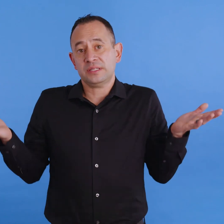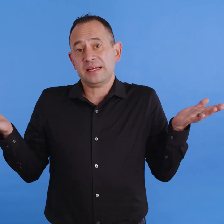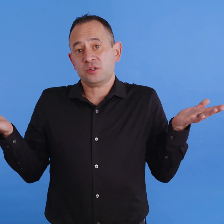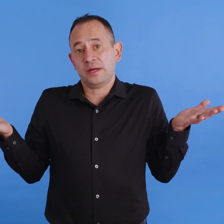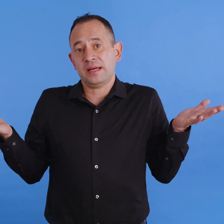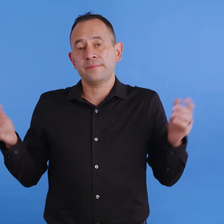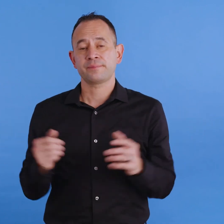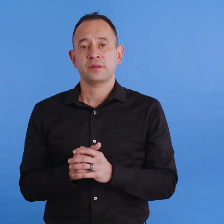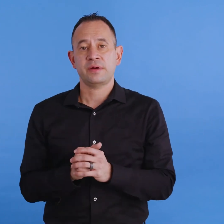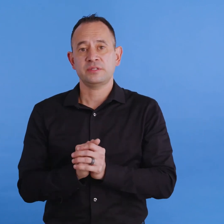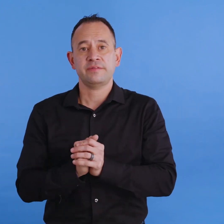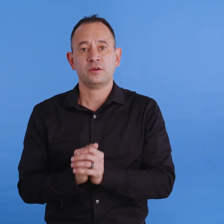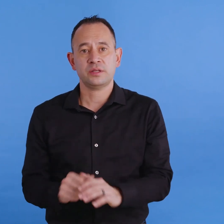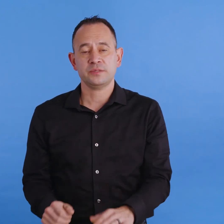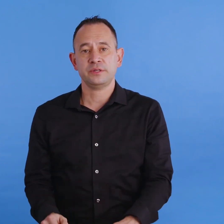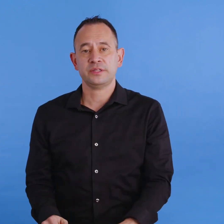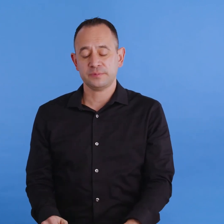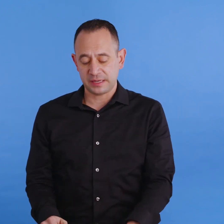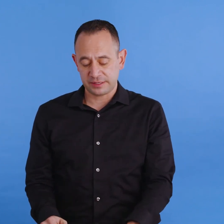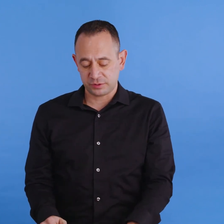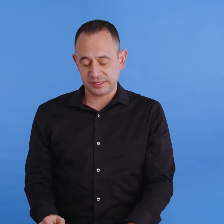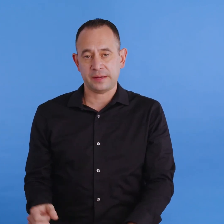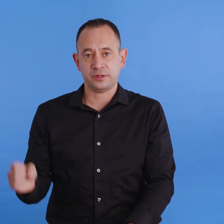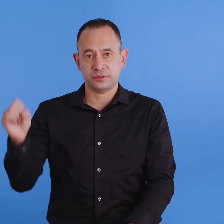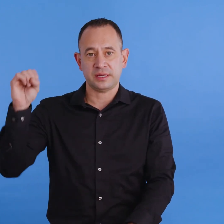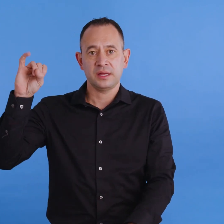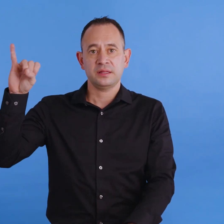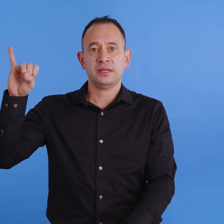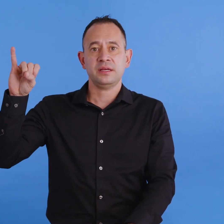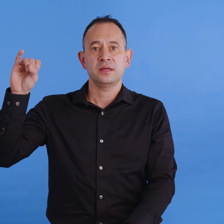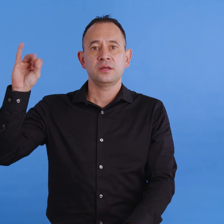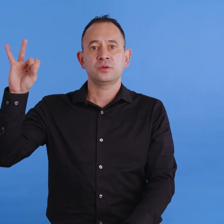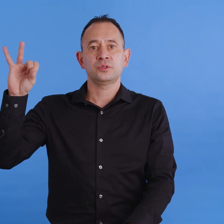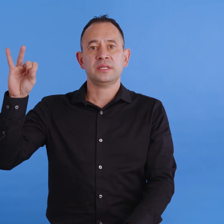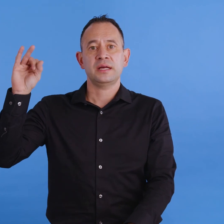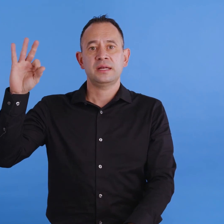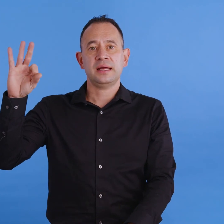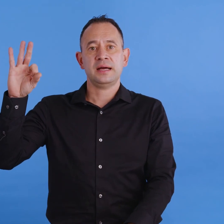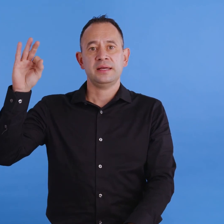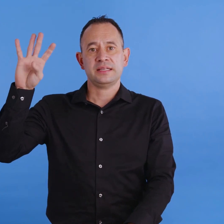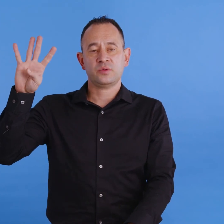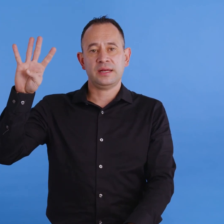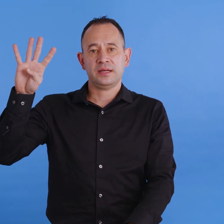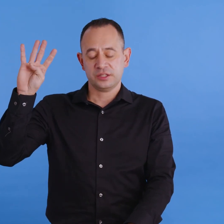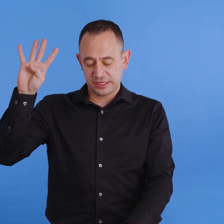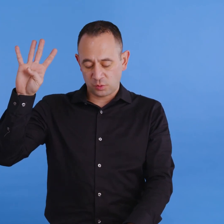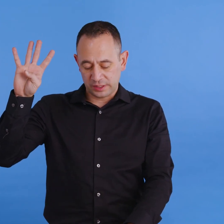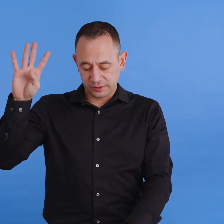Vamos a ver cuántas palabras contiene la pregunta. Te gusta la escuela. Tiene cuatro.